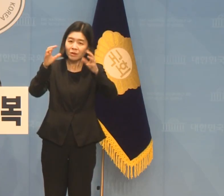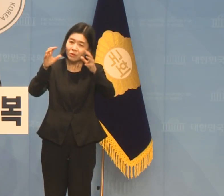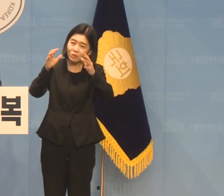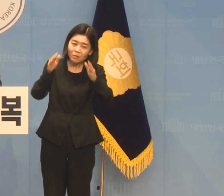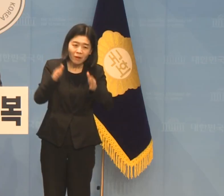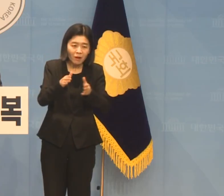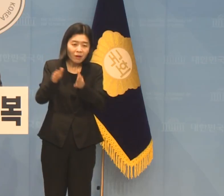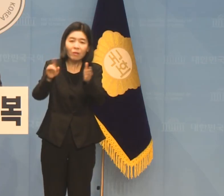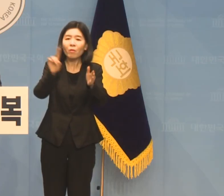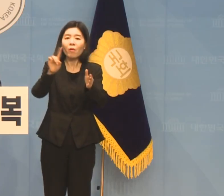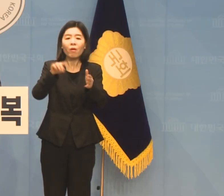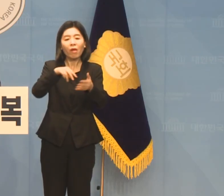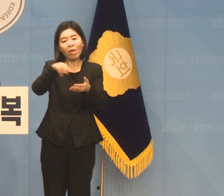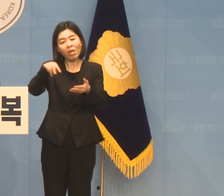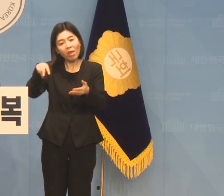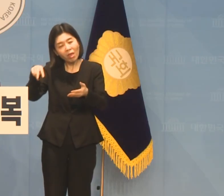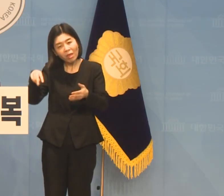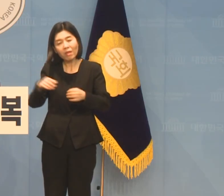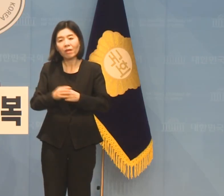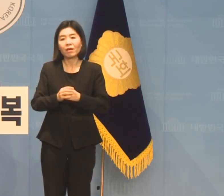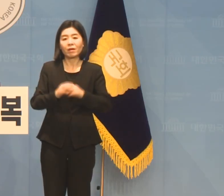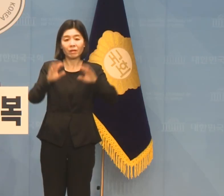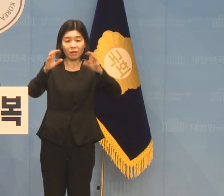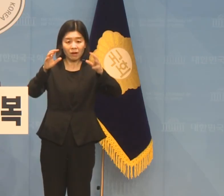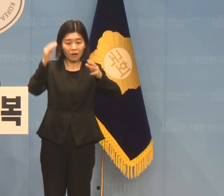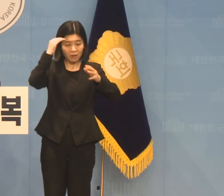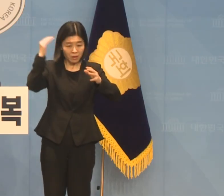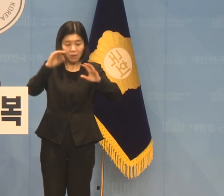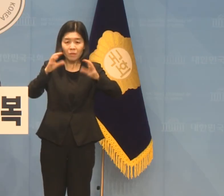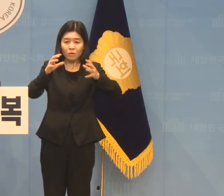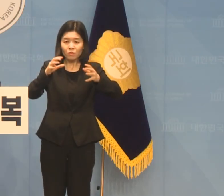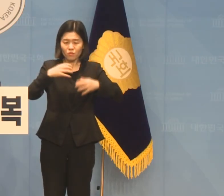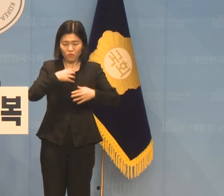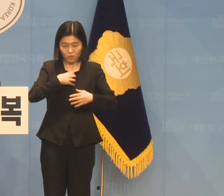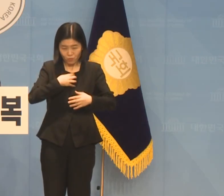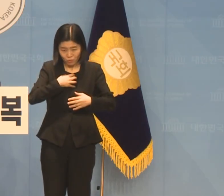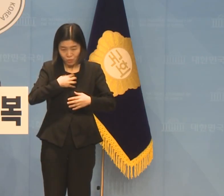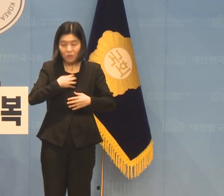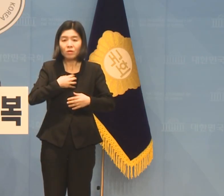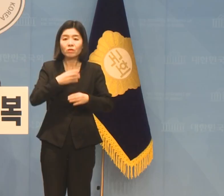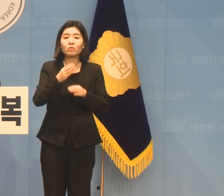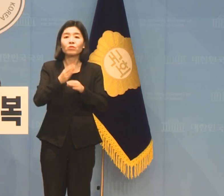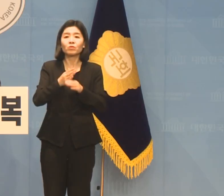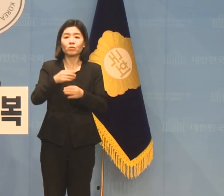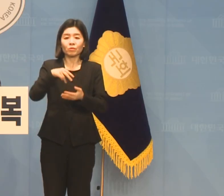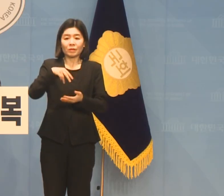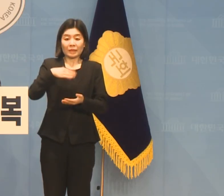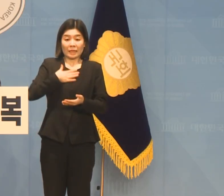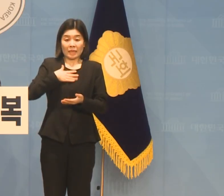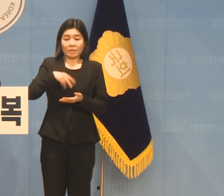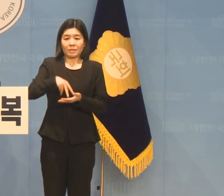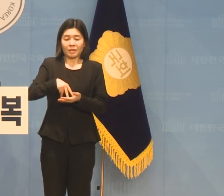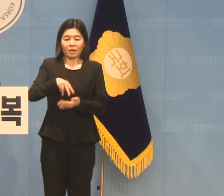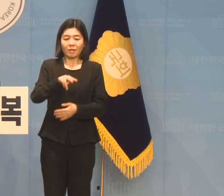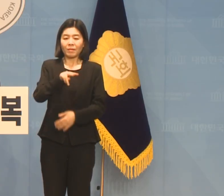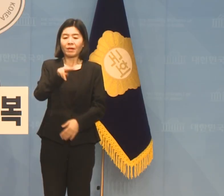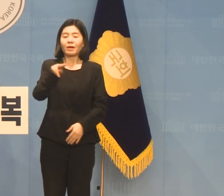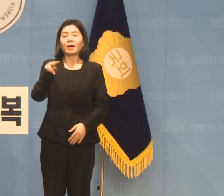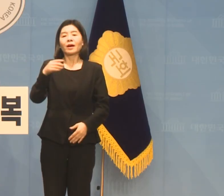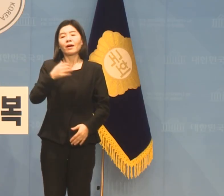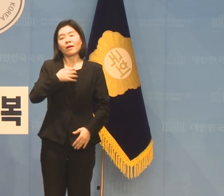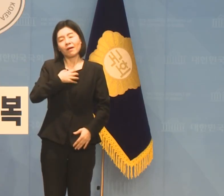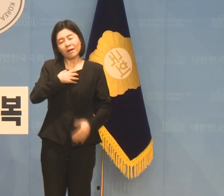미아가 되고 있습니다. 위기의 대한민국 한복판에 선 지금 저의 심정은 참담하기